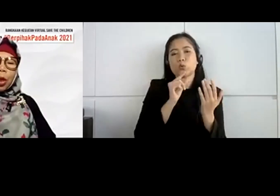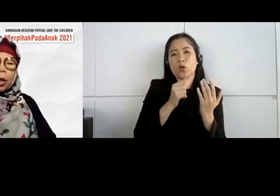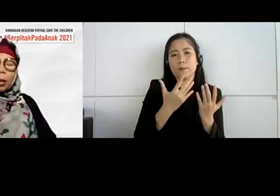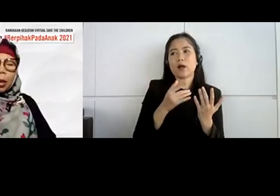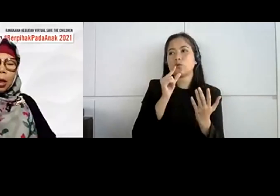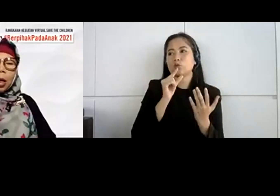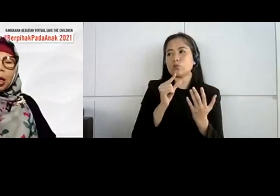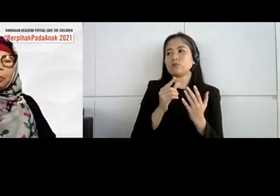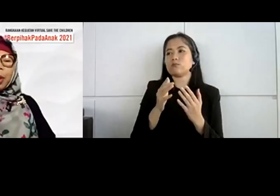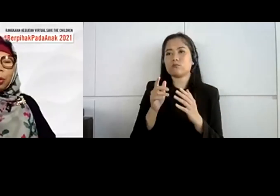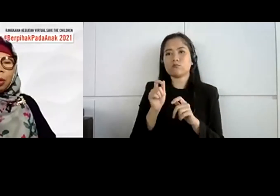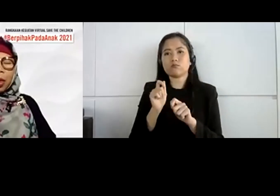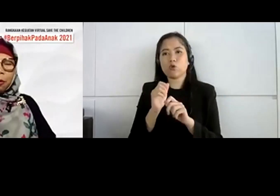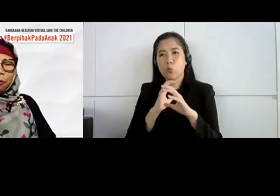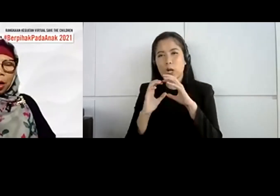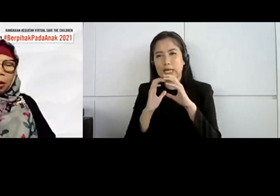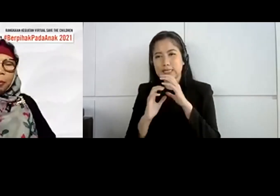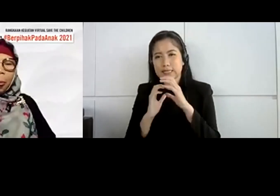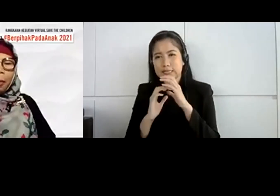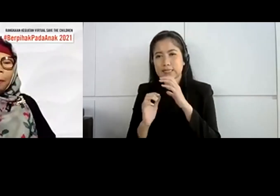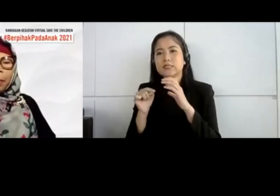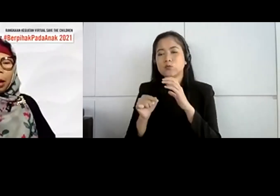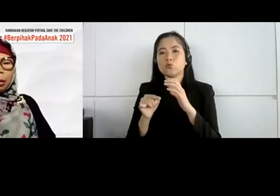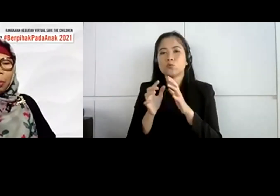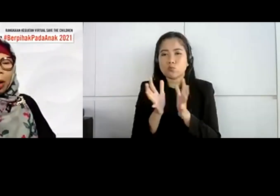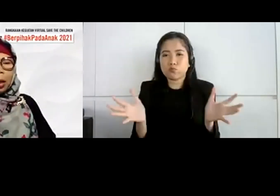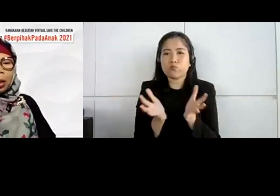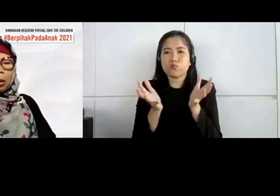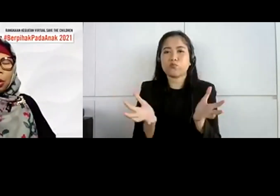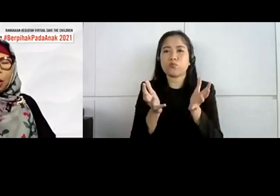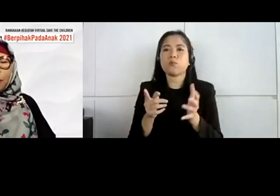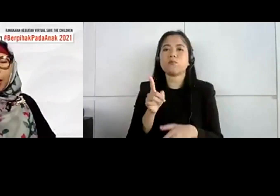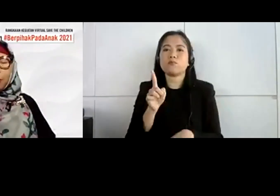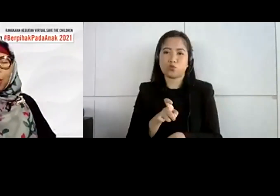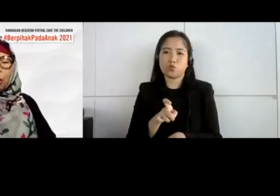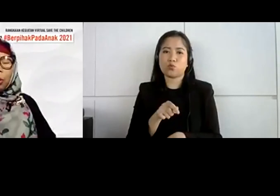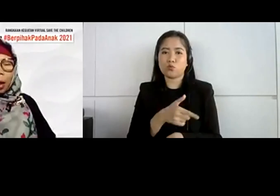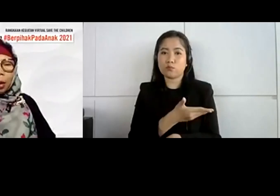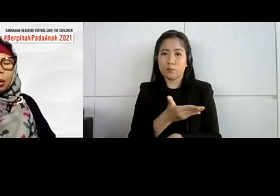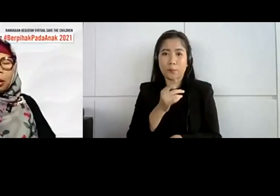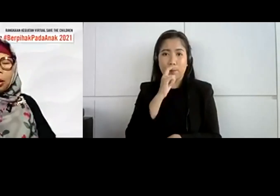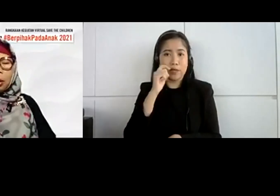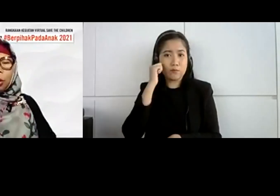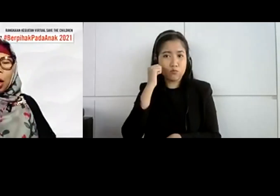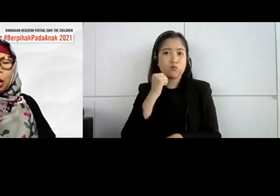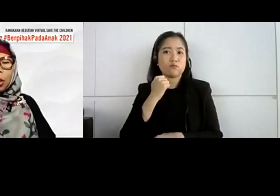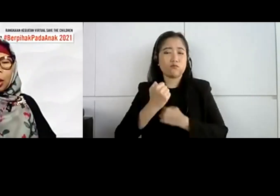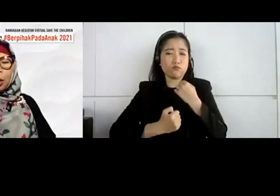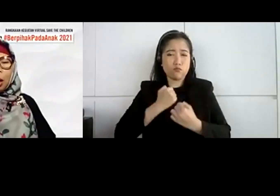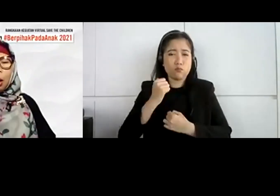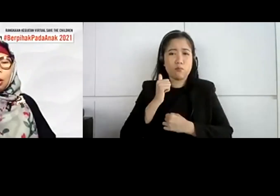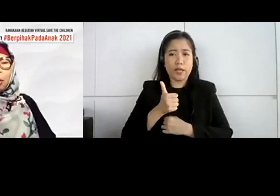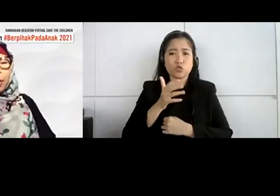membangun komunikasi, ini perlu dimasifkan. Praktek baik yang sudah Bapak Ibu lakukan, tentunya